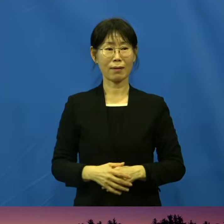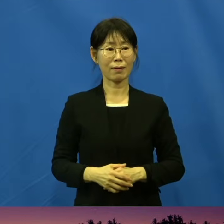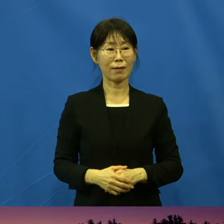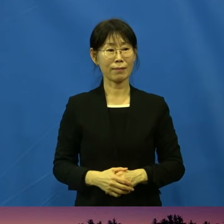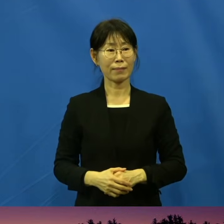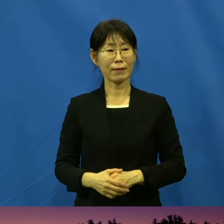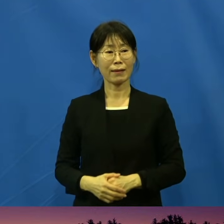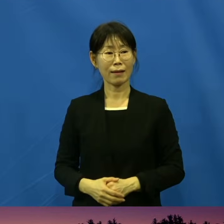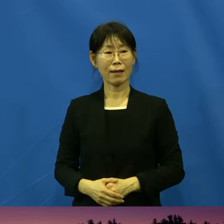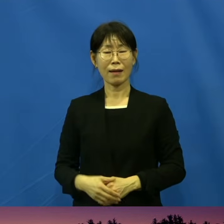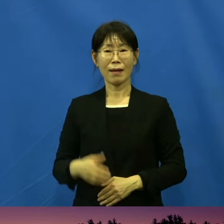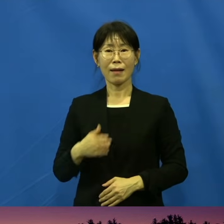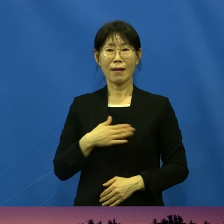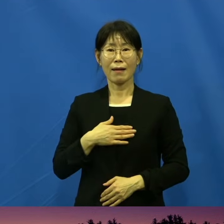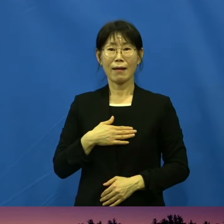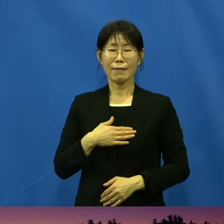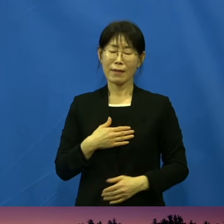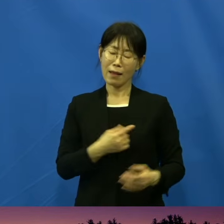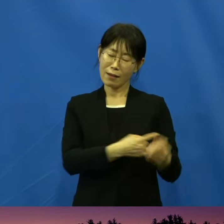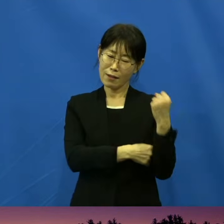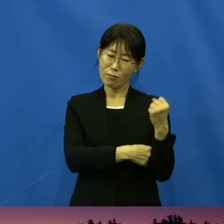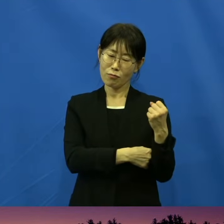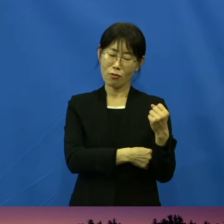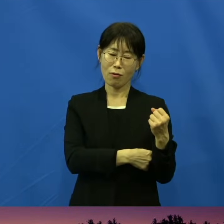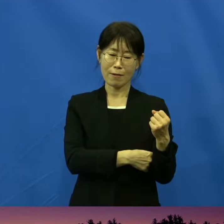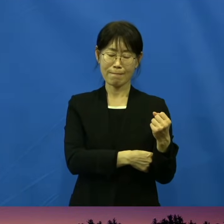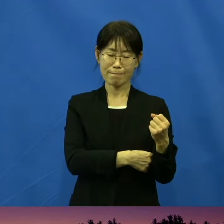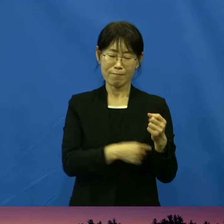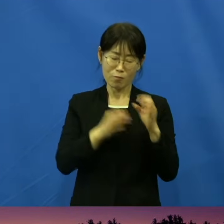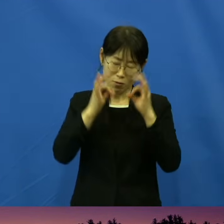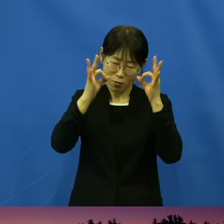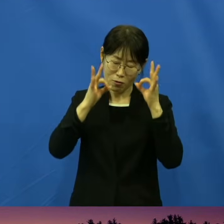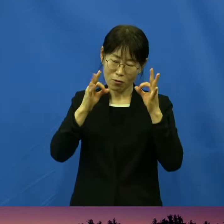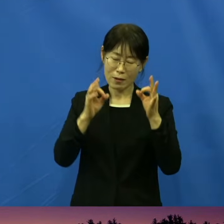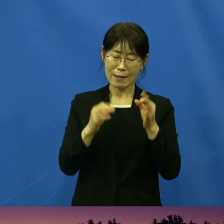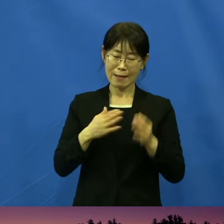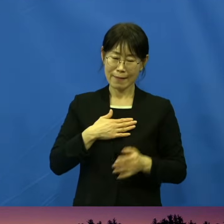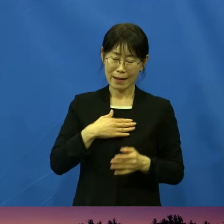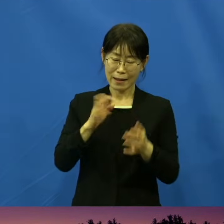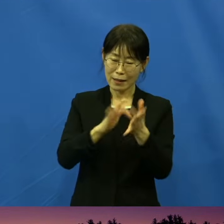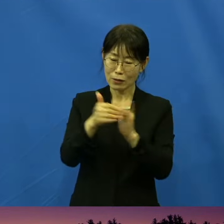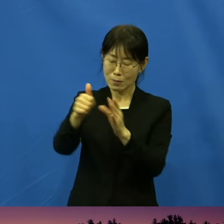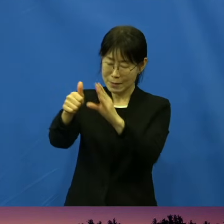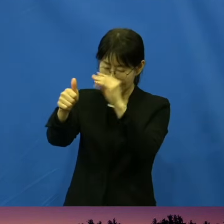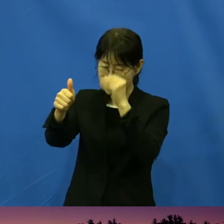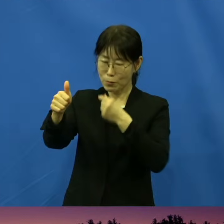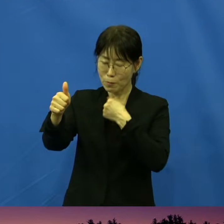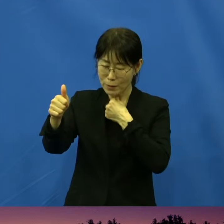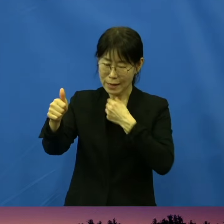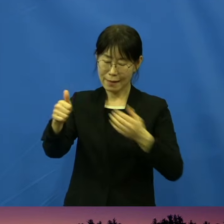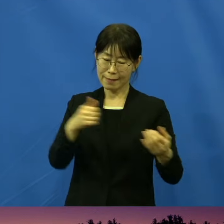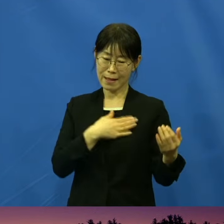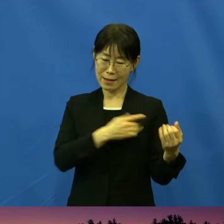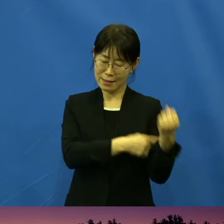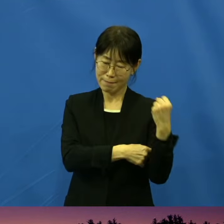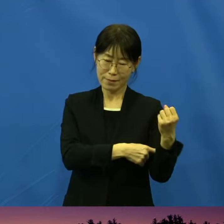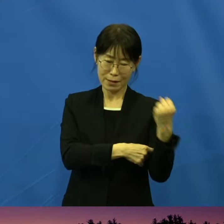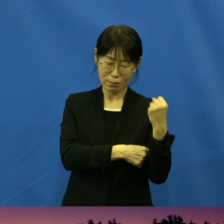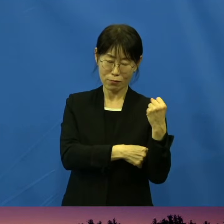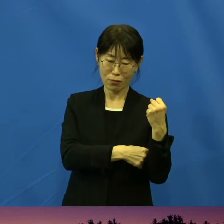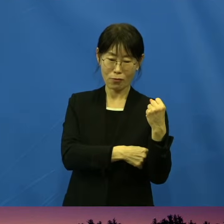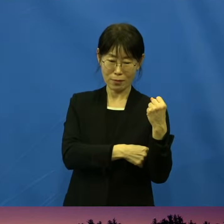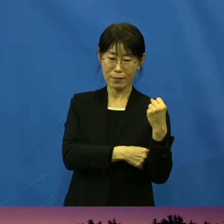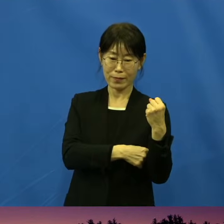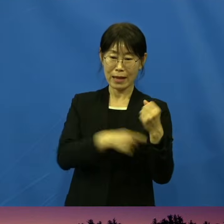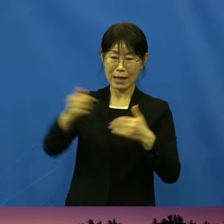여러분, 내가 닮으려고 노력해 보세요. 내 힘으로는 안 돼요. 내가 내 안에 계신 그리스도를 인정하고 그분과 함께